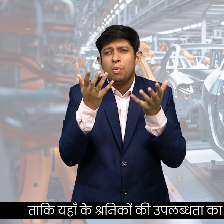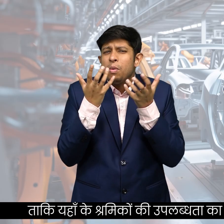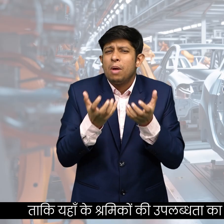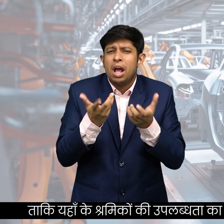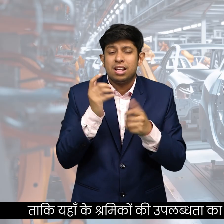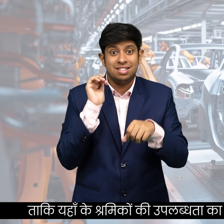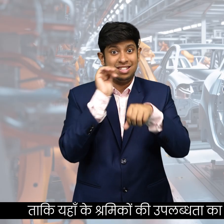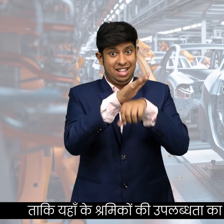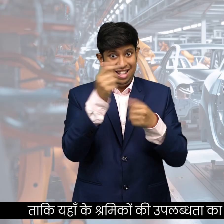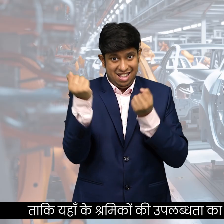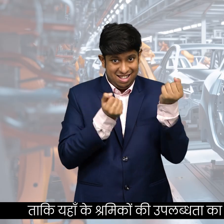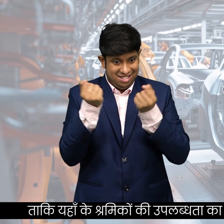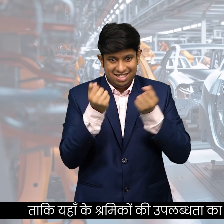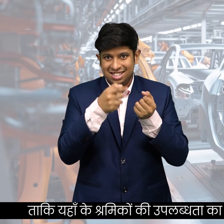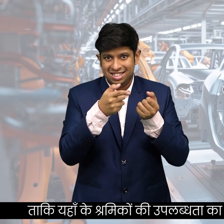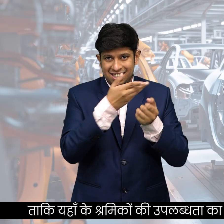सके।